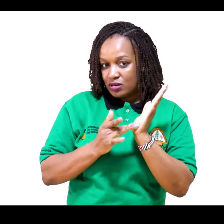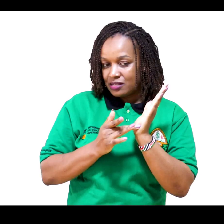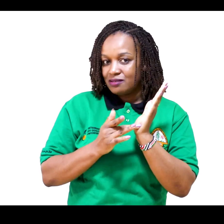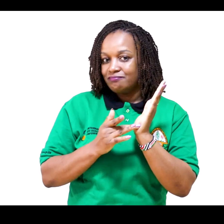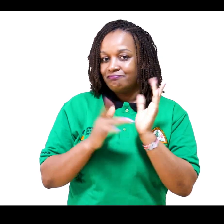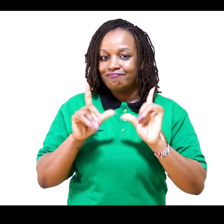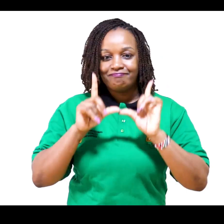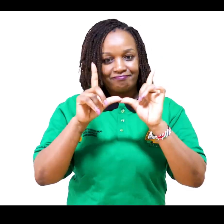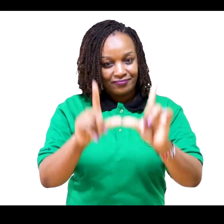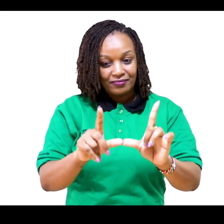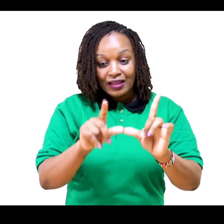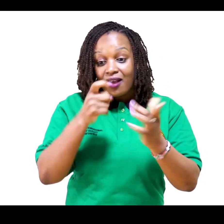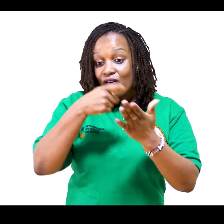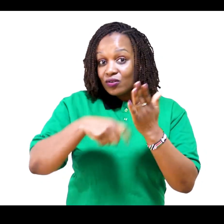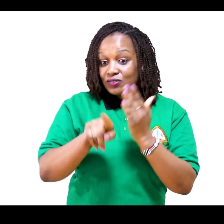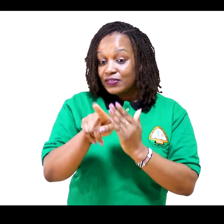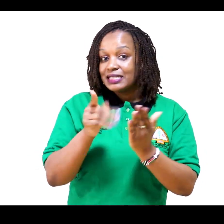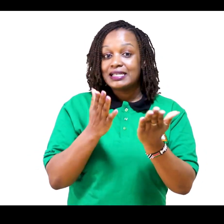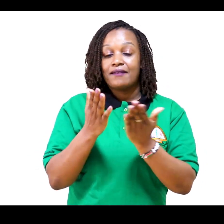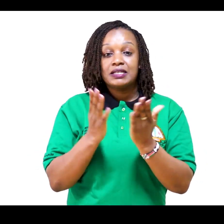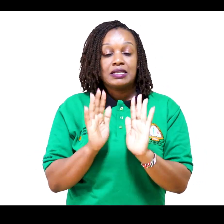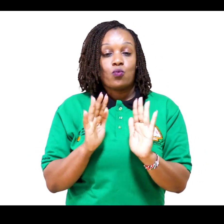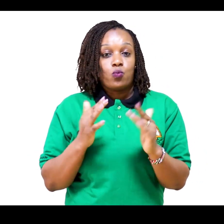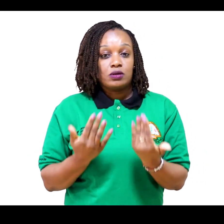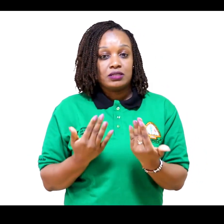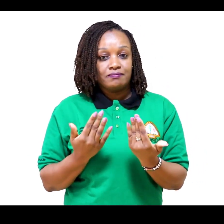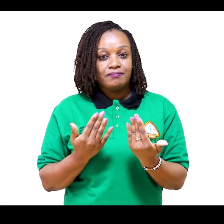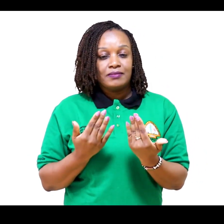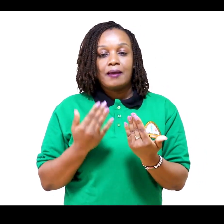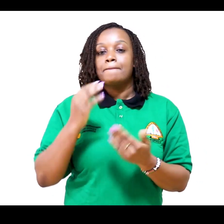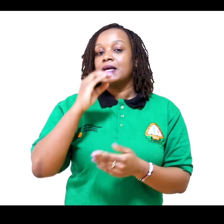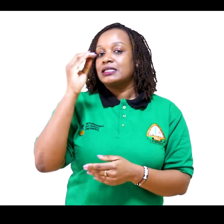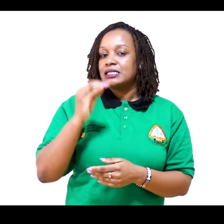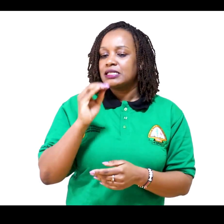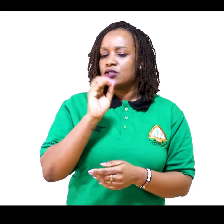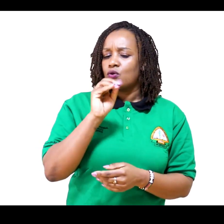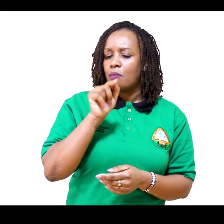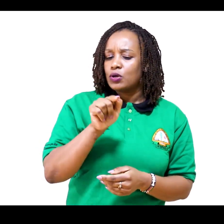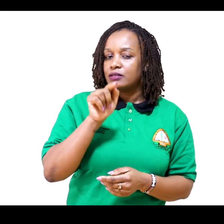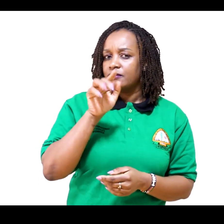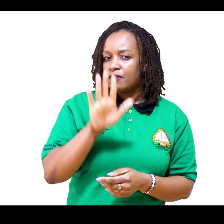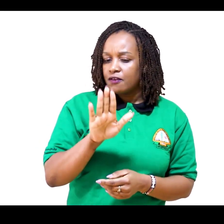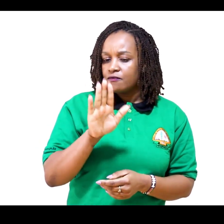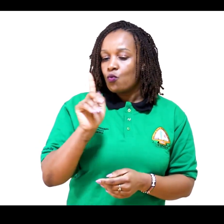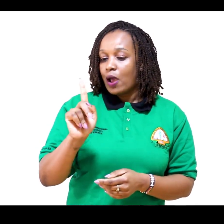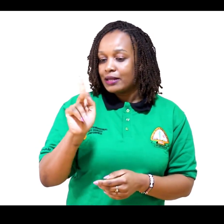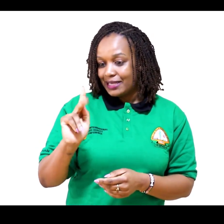au phyto ya kielektroniki. Gharama ya huduma hii ni kama ifuatavyo: kiwango